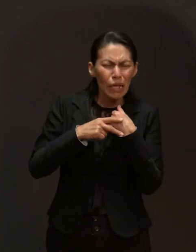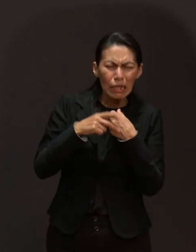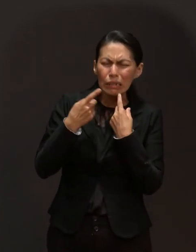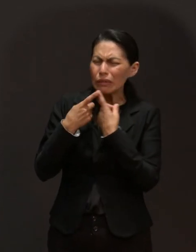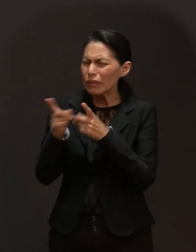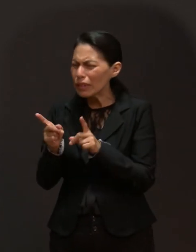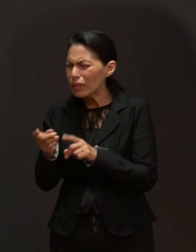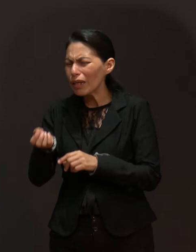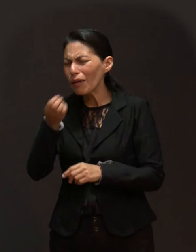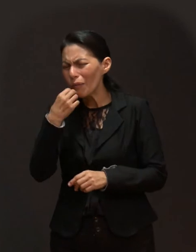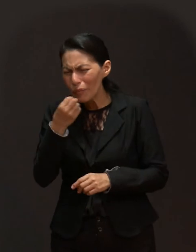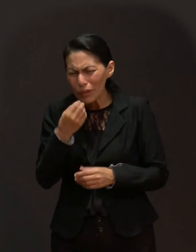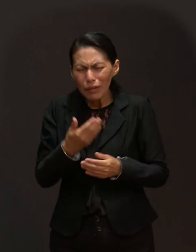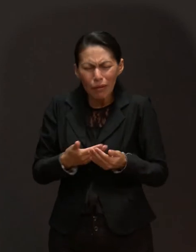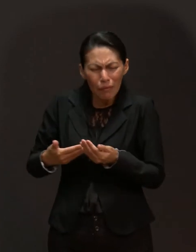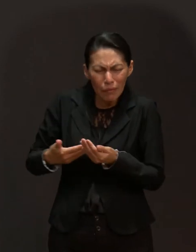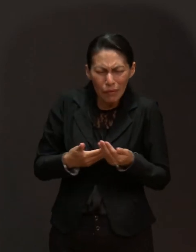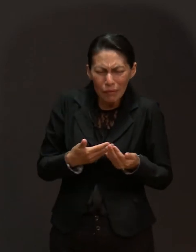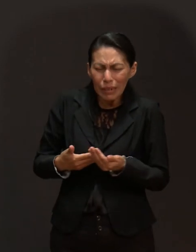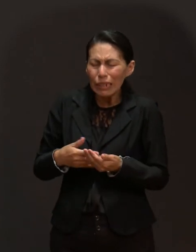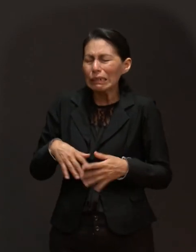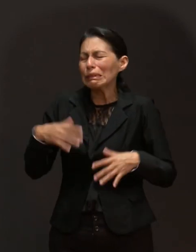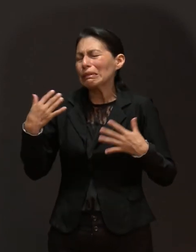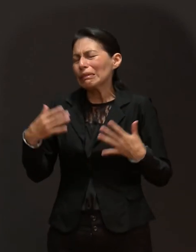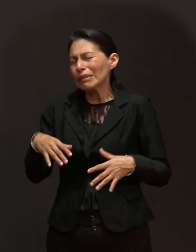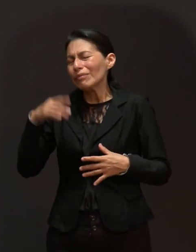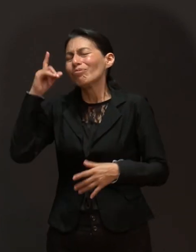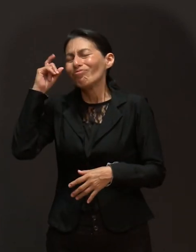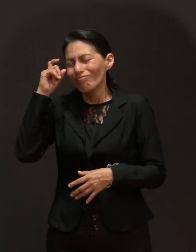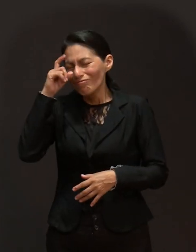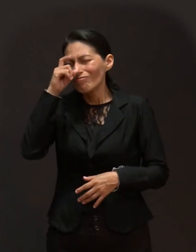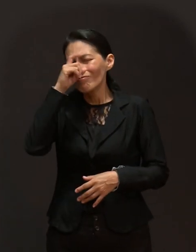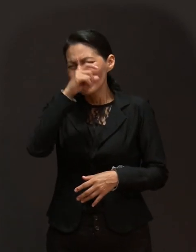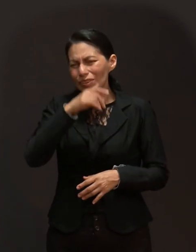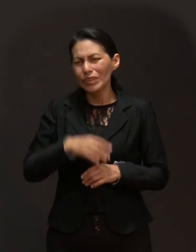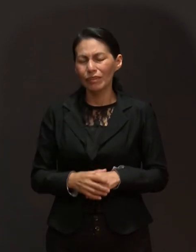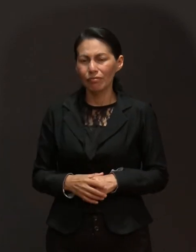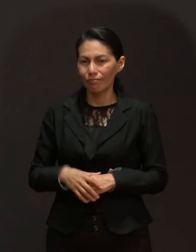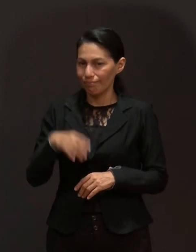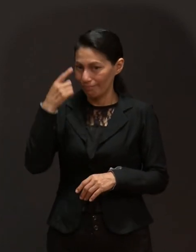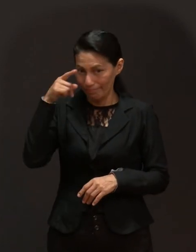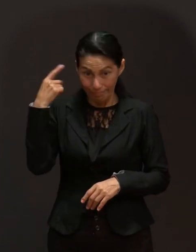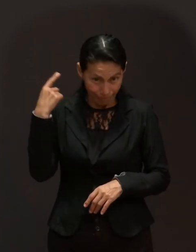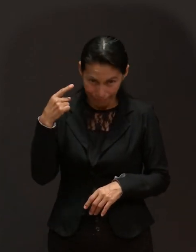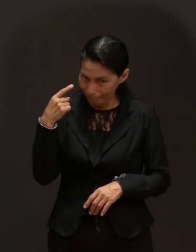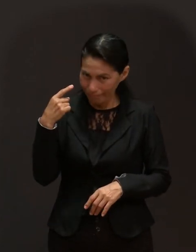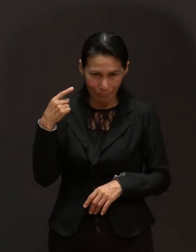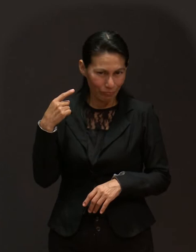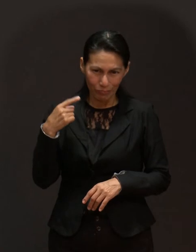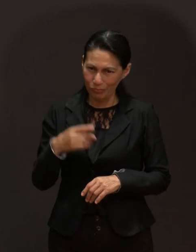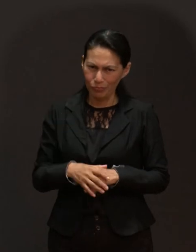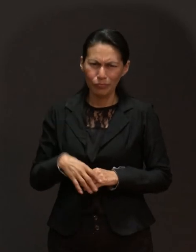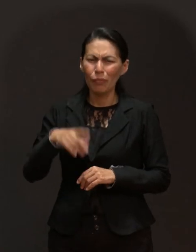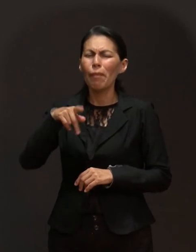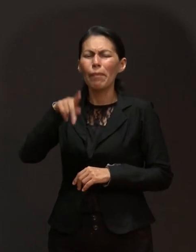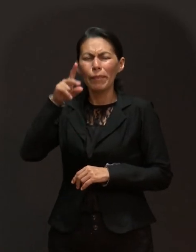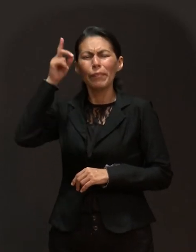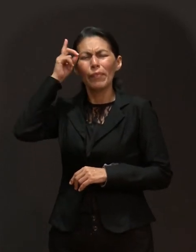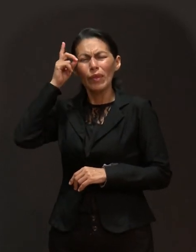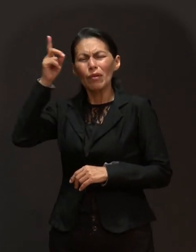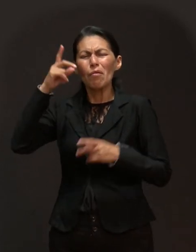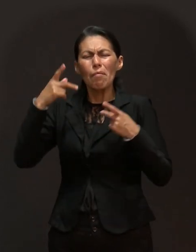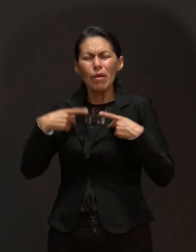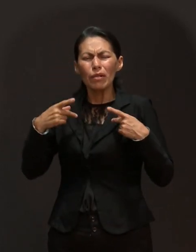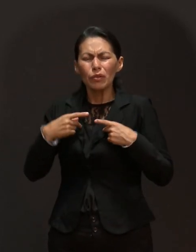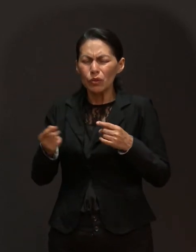otro país la comida el bebé chiquito y fue un gran reto no voy a decir que fue fácil Dios